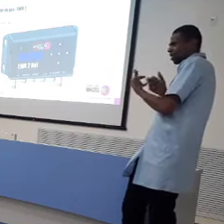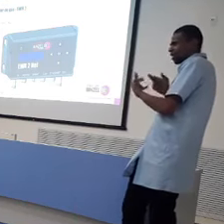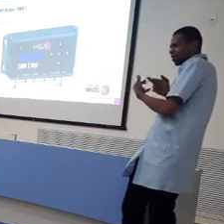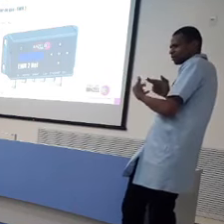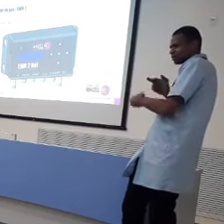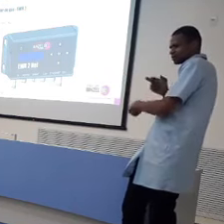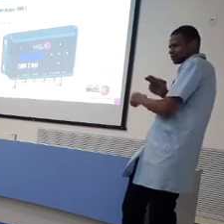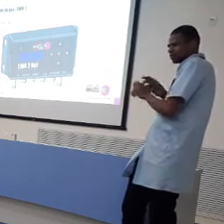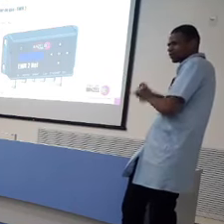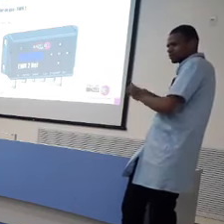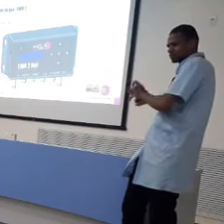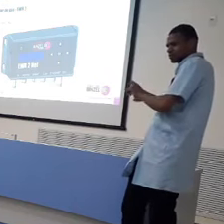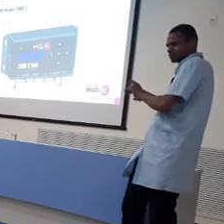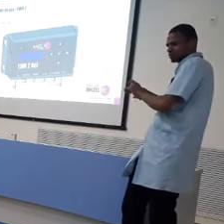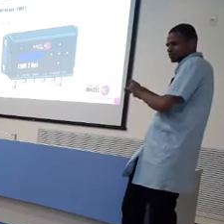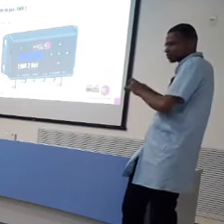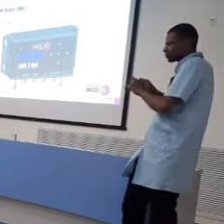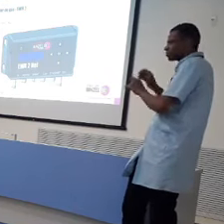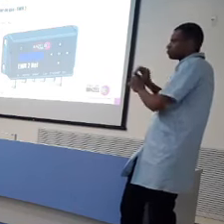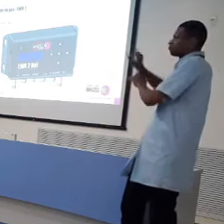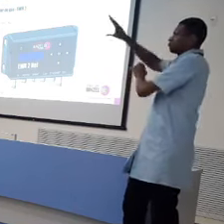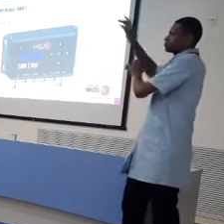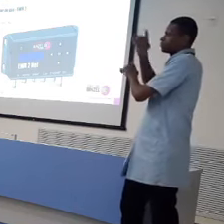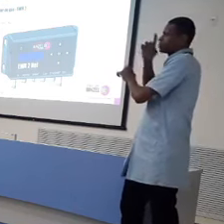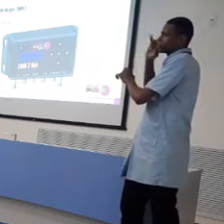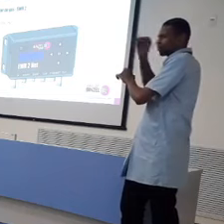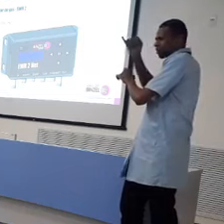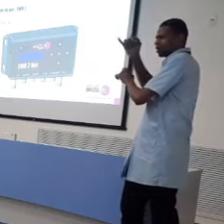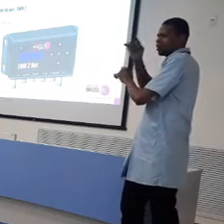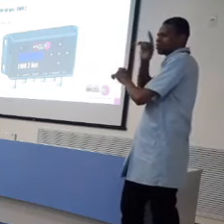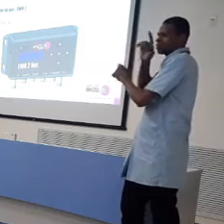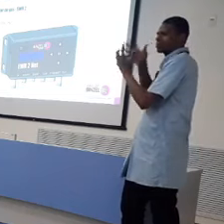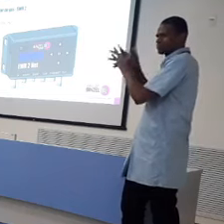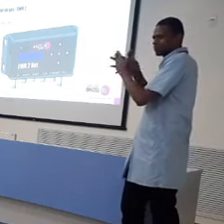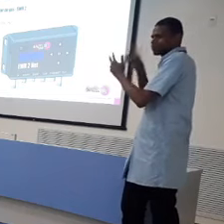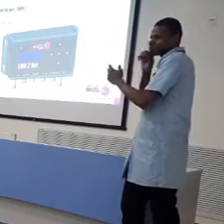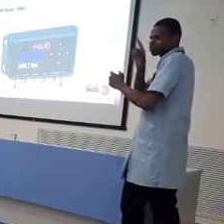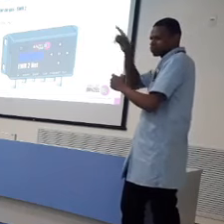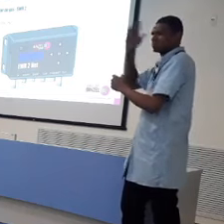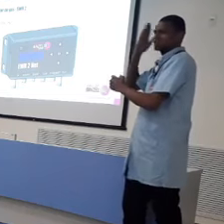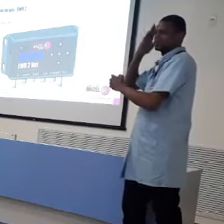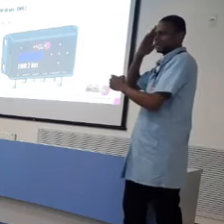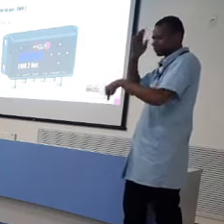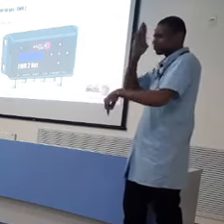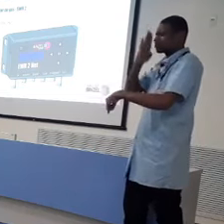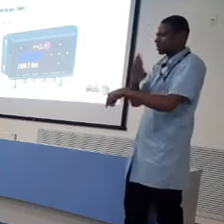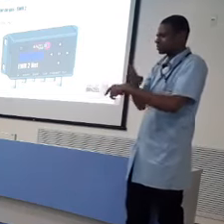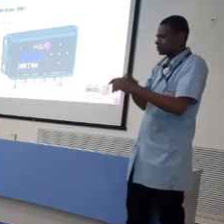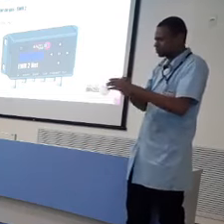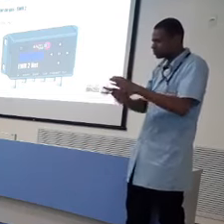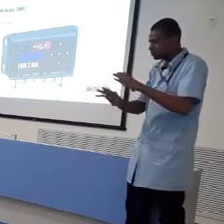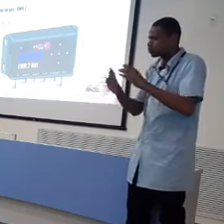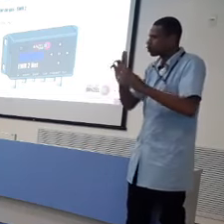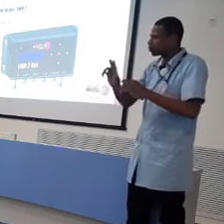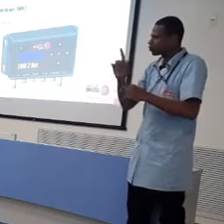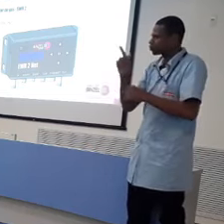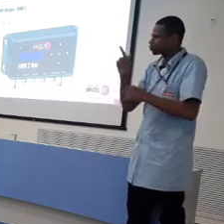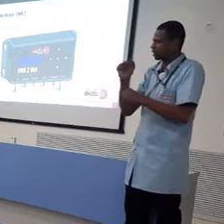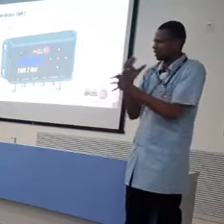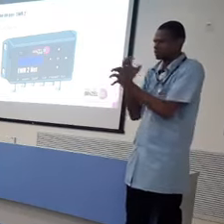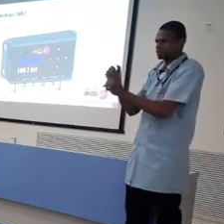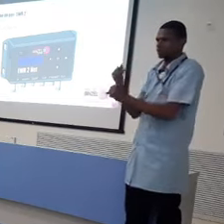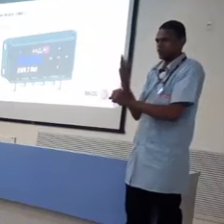Brasil, uma pessoa nos Estados Unidos, uma pessoa no Japão consegue ver o consumo de gás que está tendo aqui. Tá? Essa é a vantagem. O controle dele